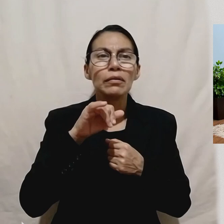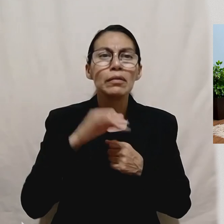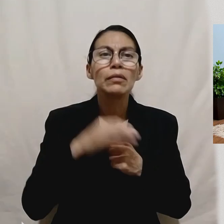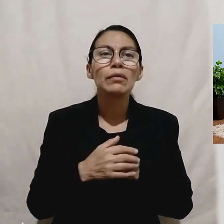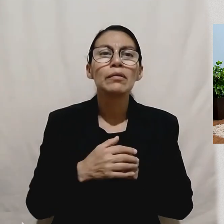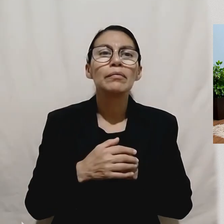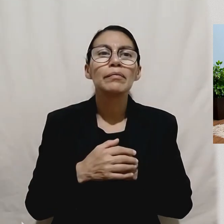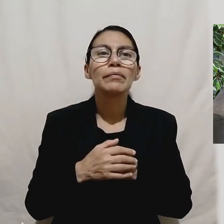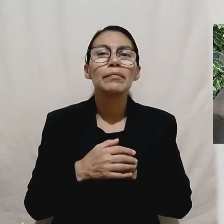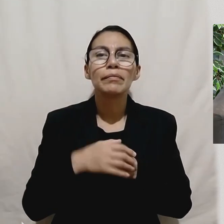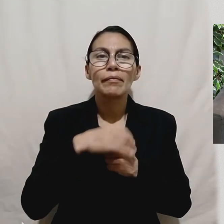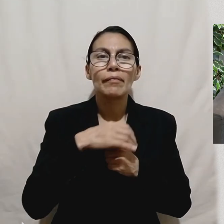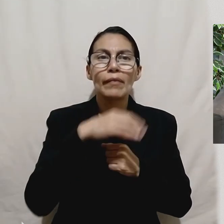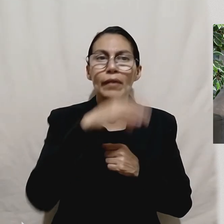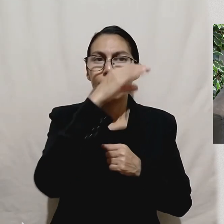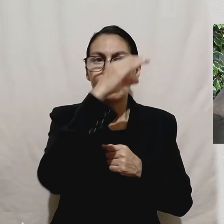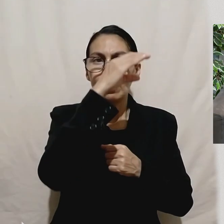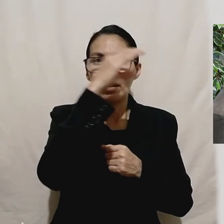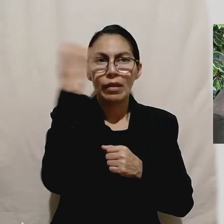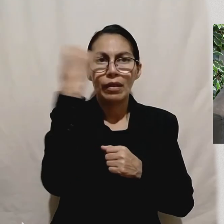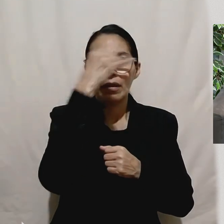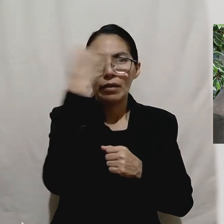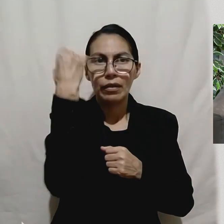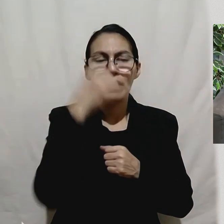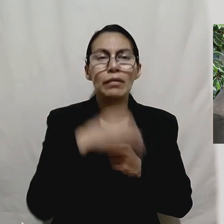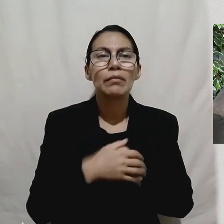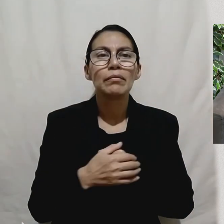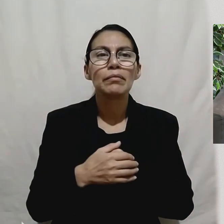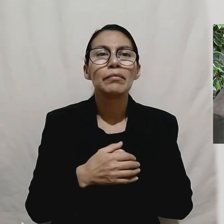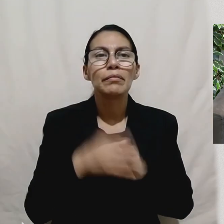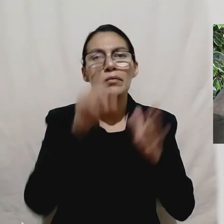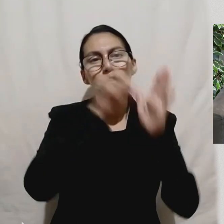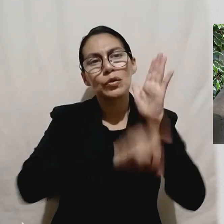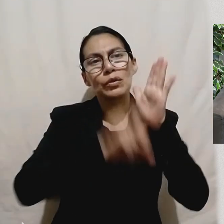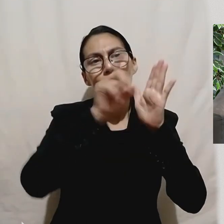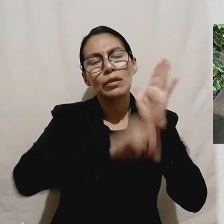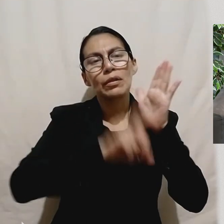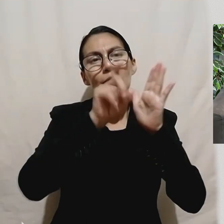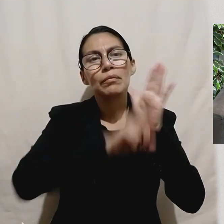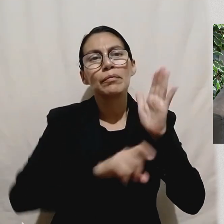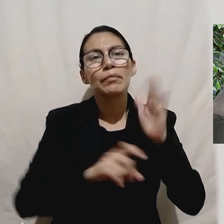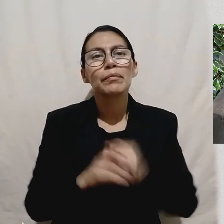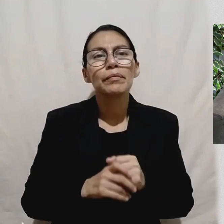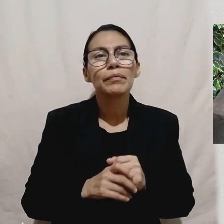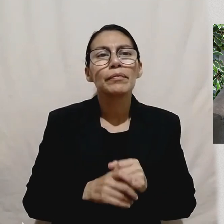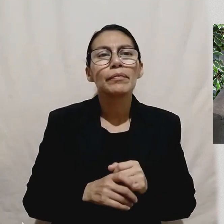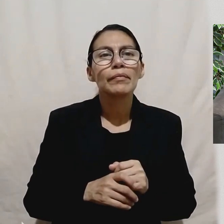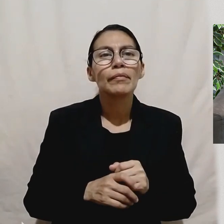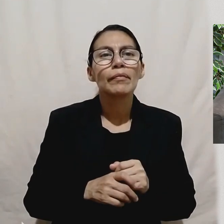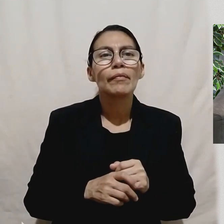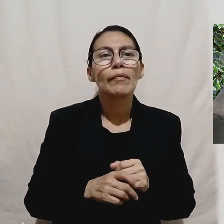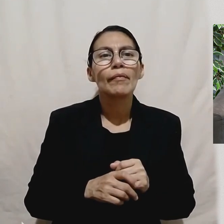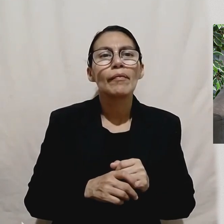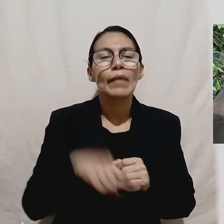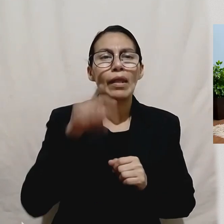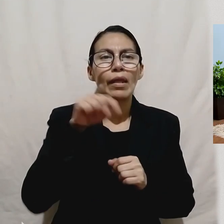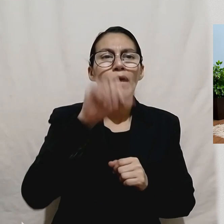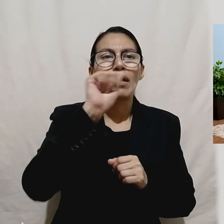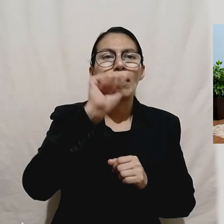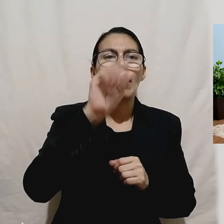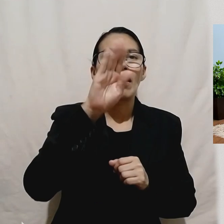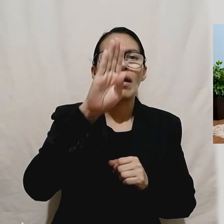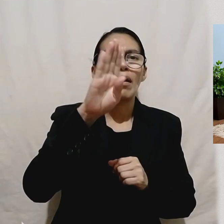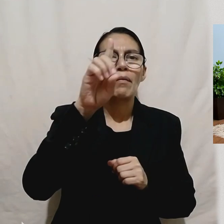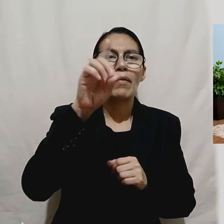sí estamos en en tenemos la página principal y así está como